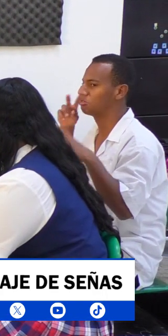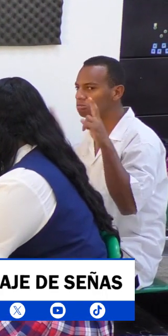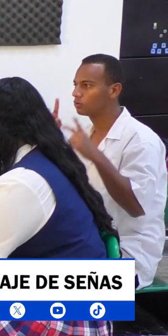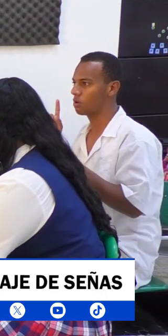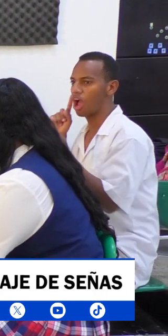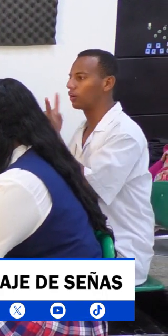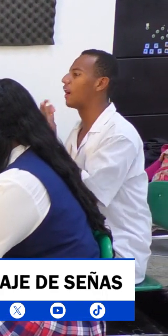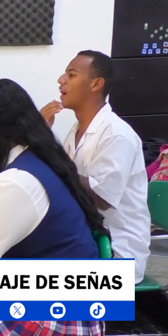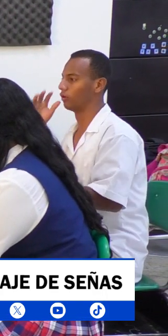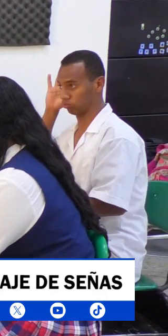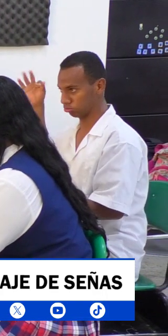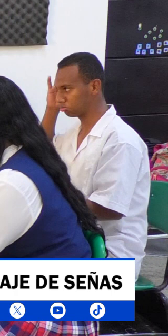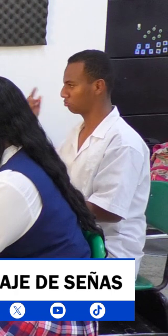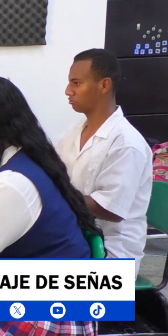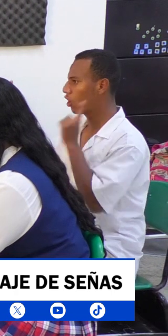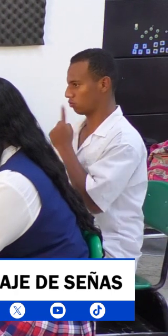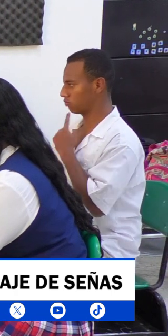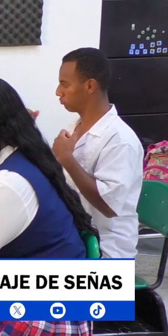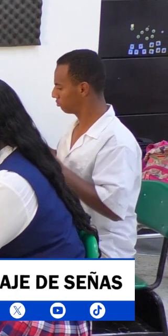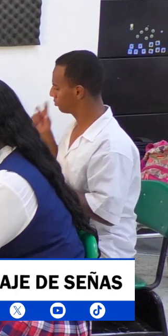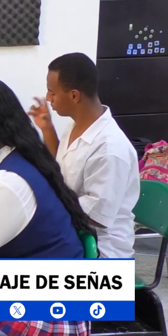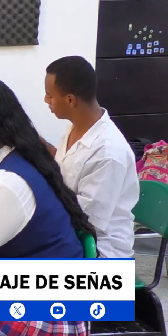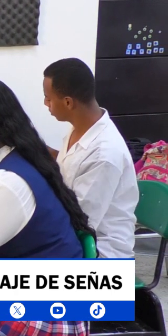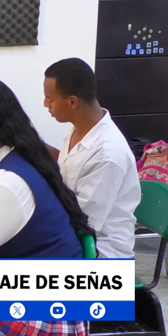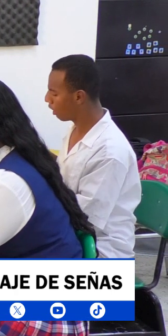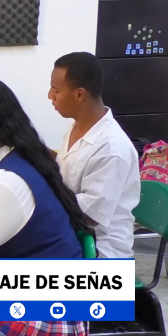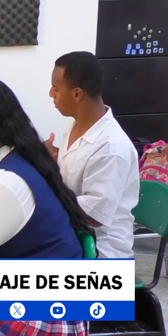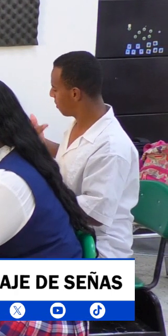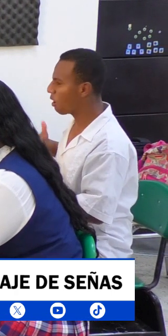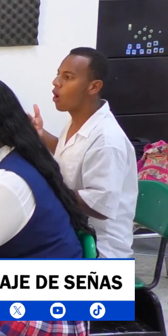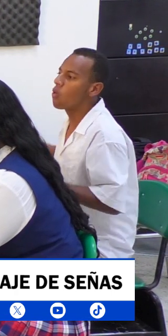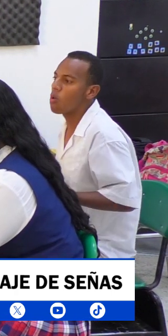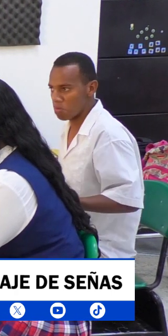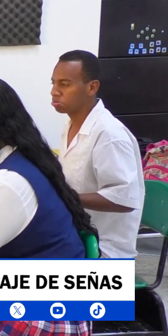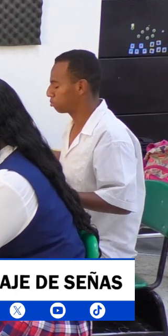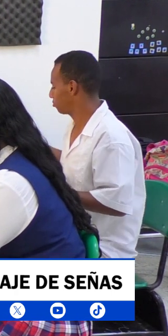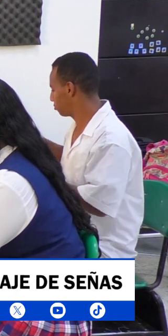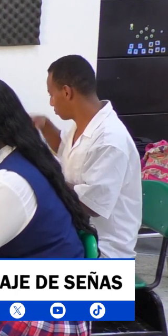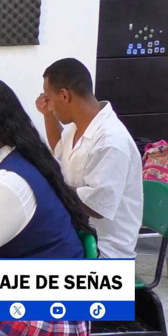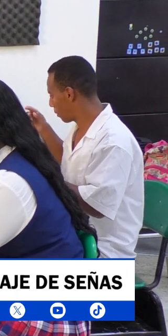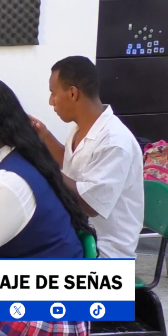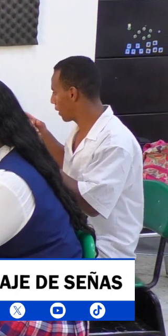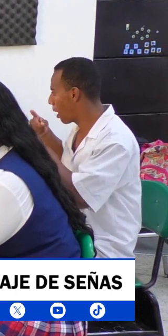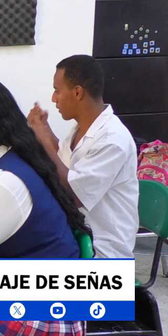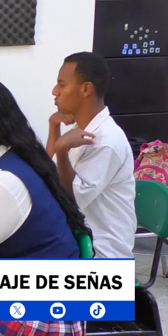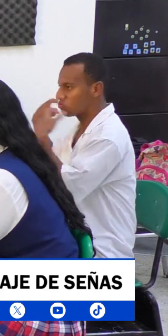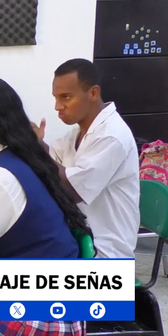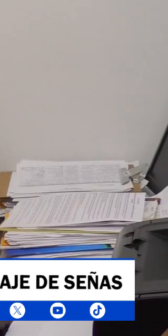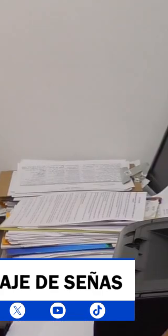grande. ¿Cuántos instructores tienen ya en las diferentes aulas precisamente brindando el acompañamiento a estos